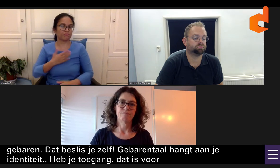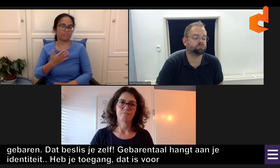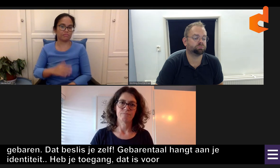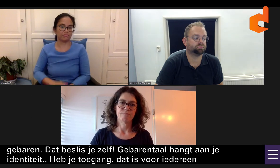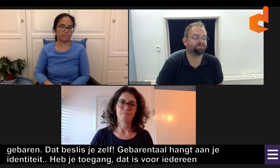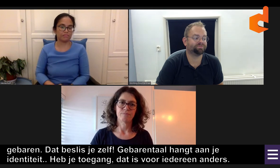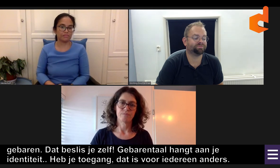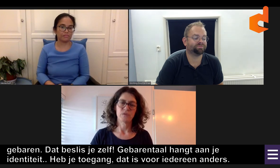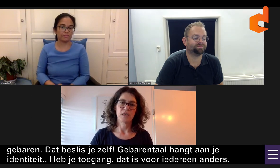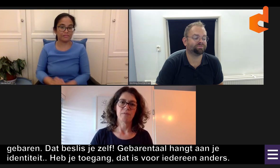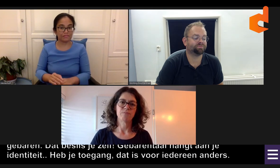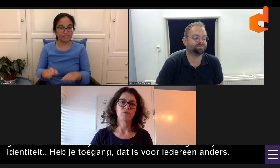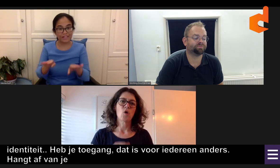identiteit.